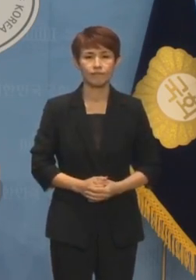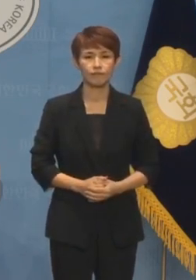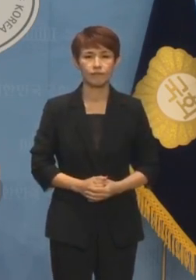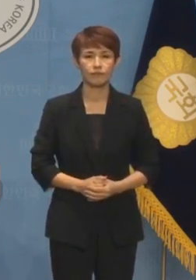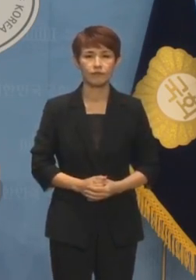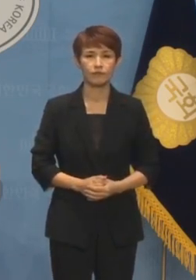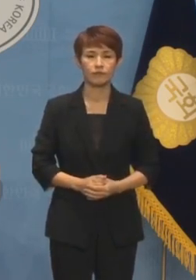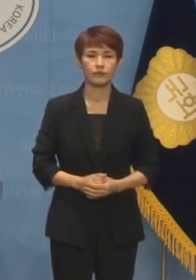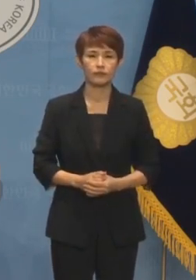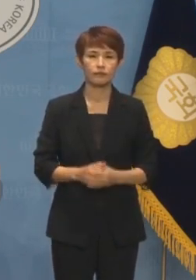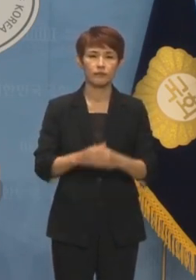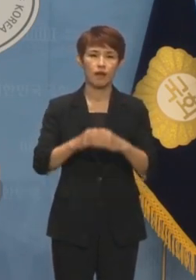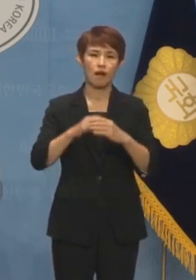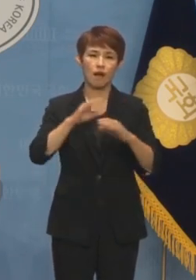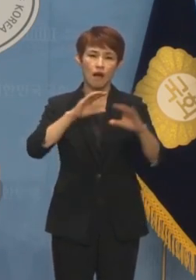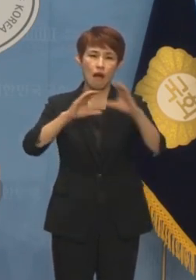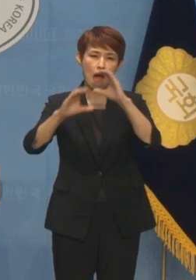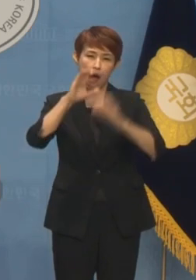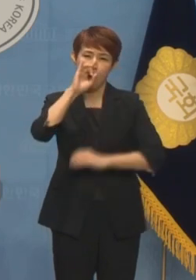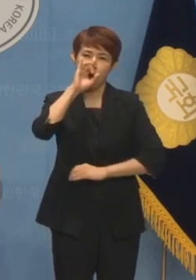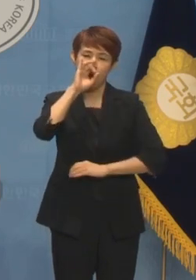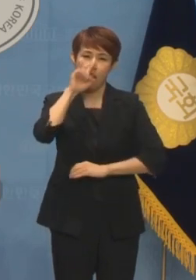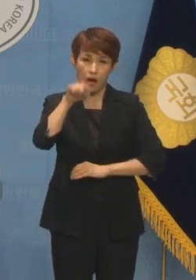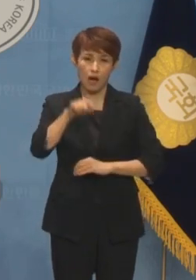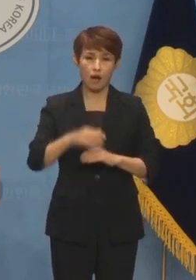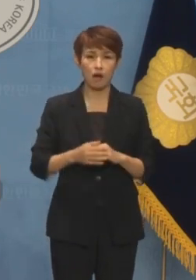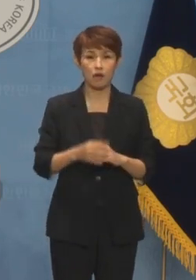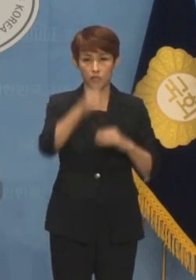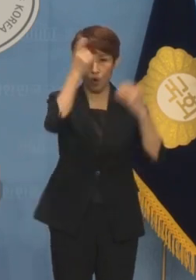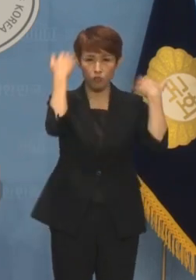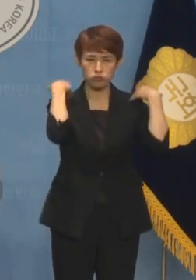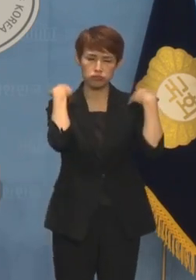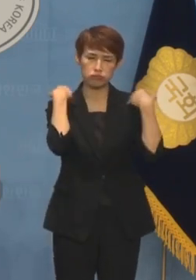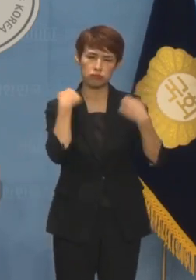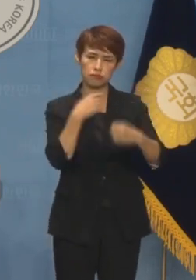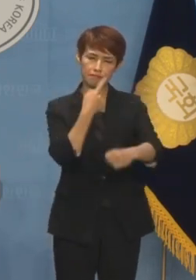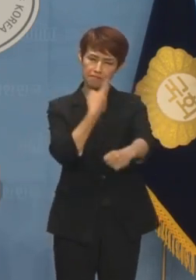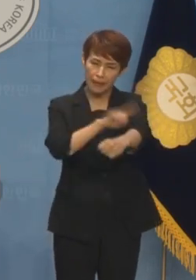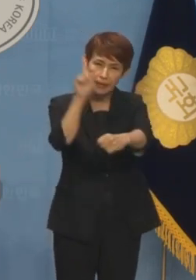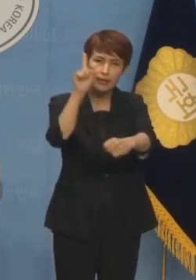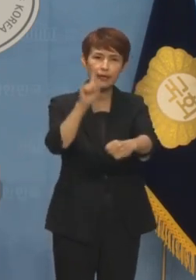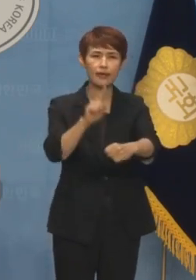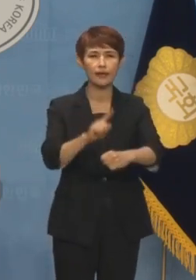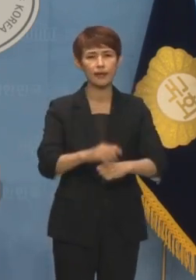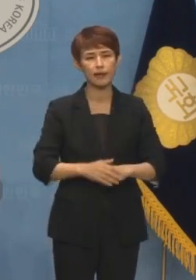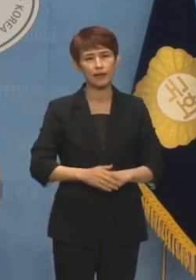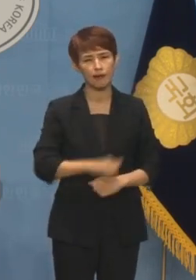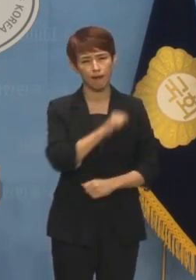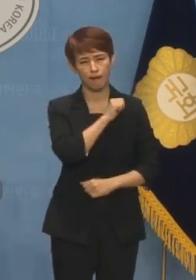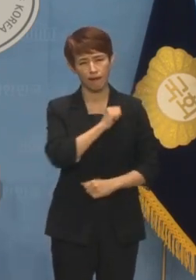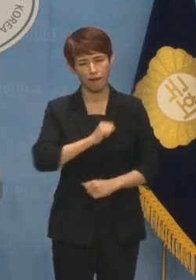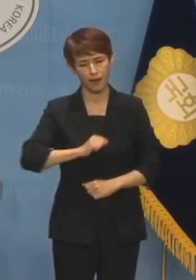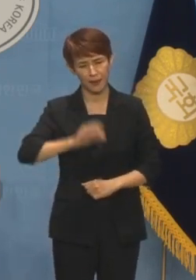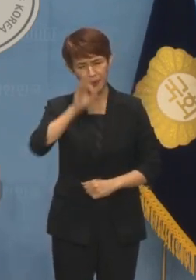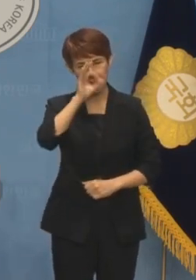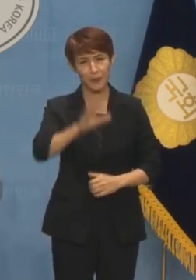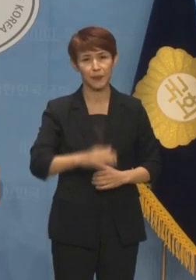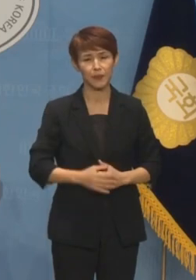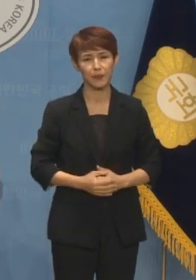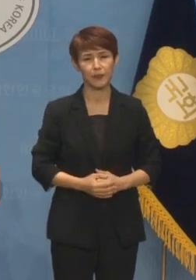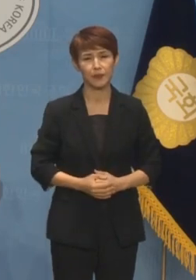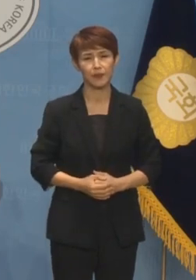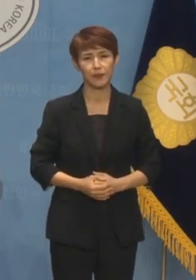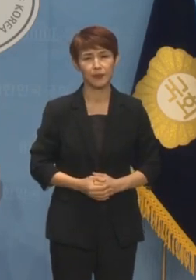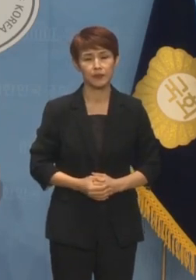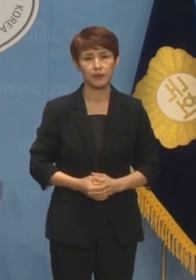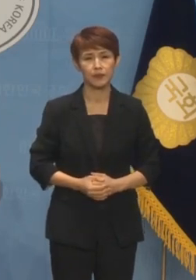불통과 먹통의 일상화, 정부의 무능, 무책임을 언제까지 참고 견뎌야 하는지 답하십시오.